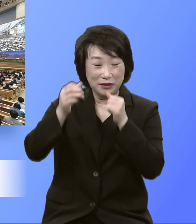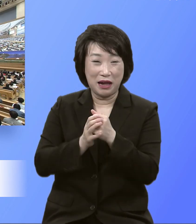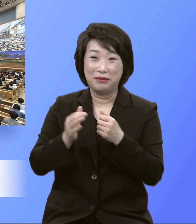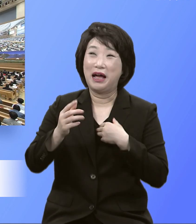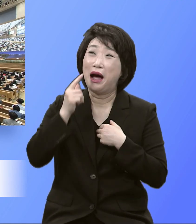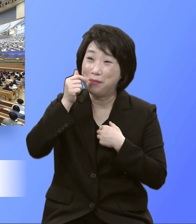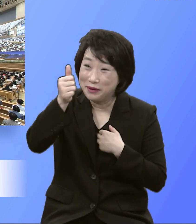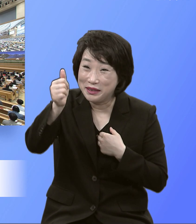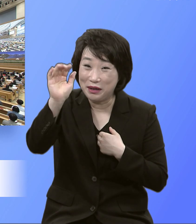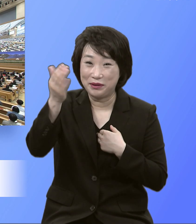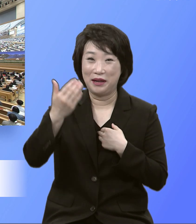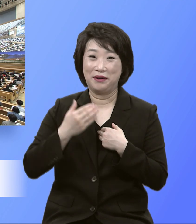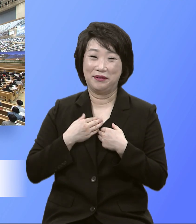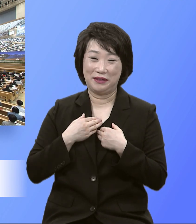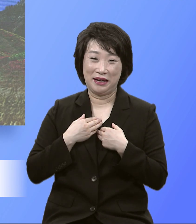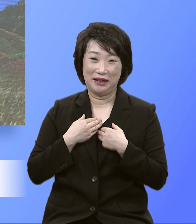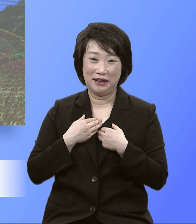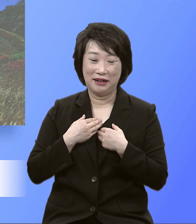아버지가 되신다.